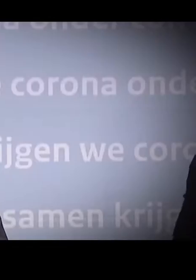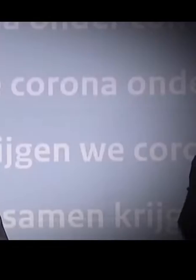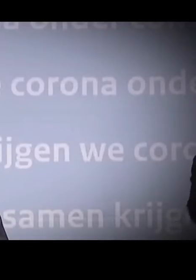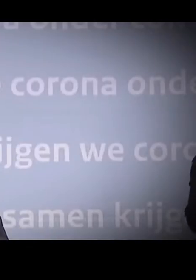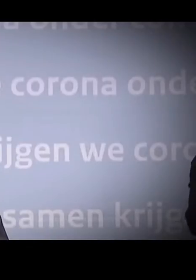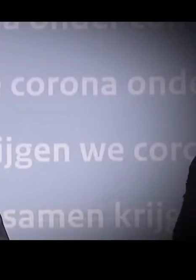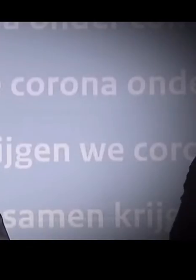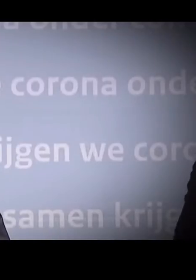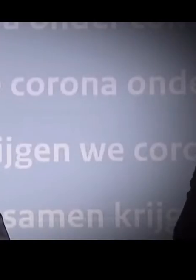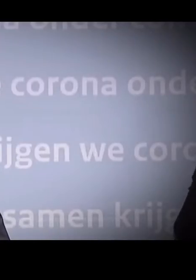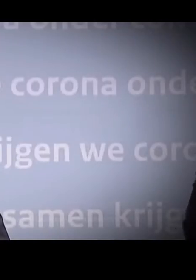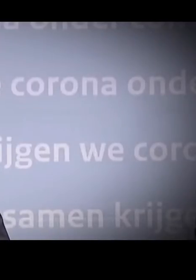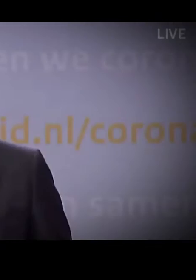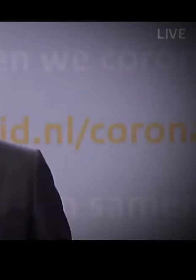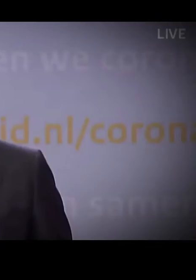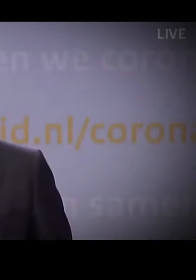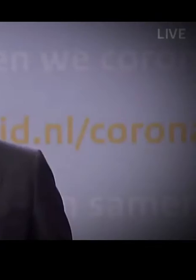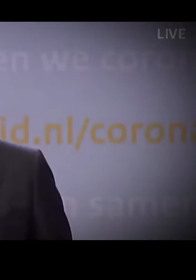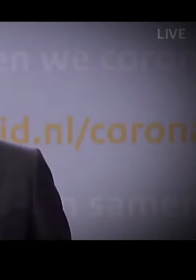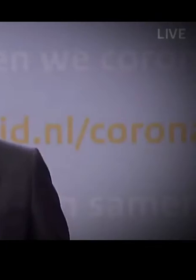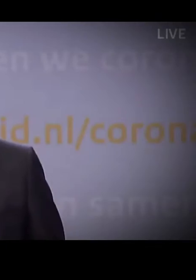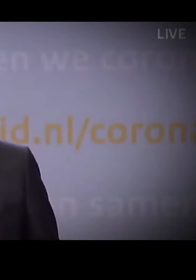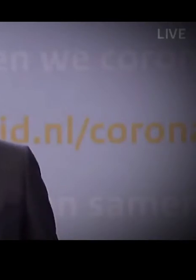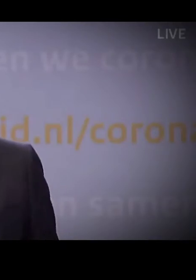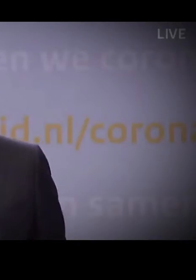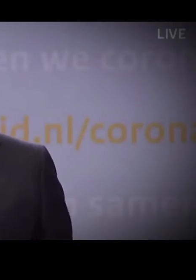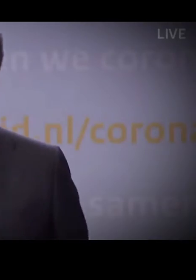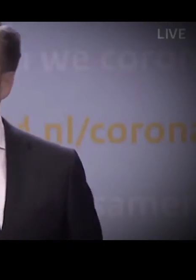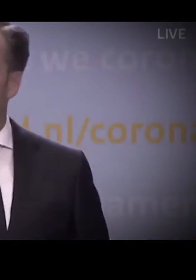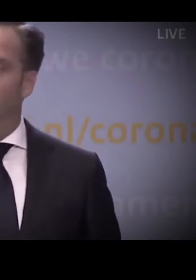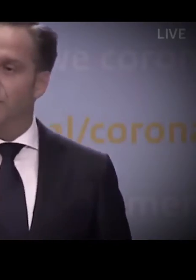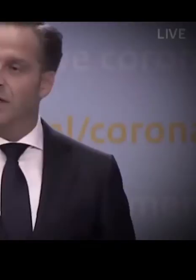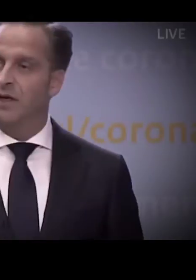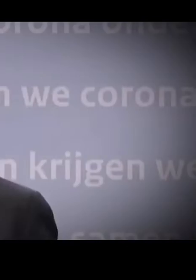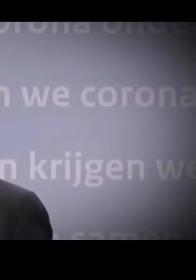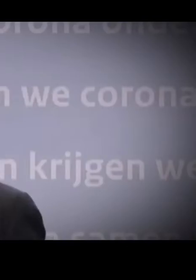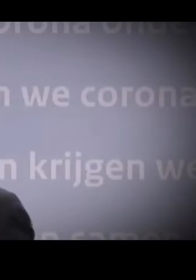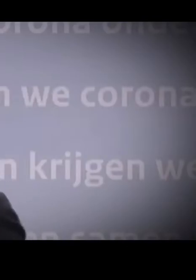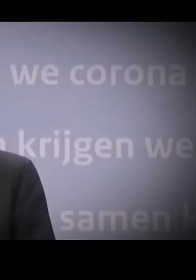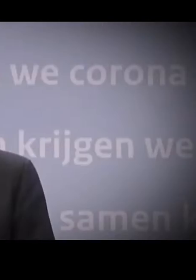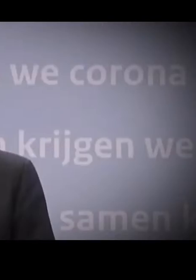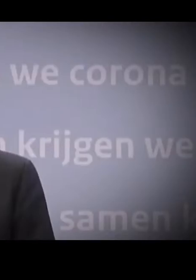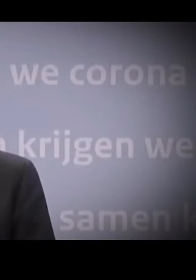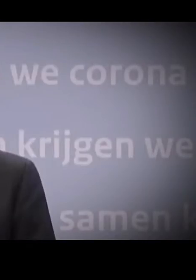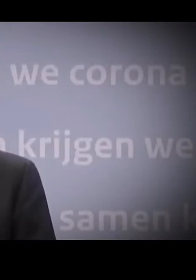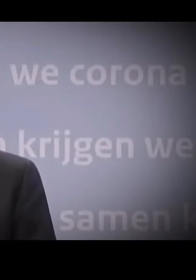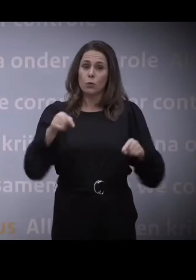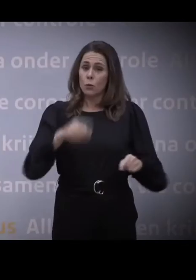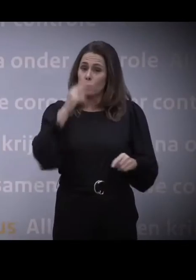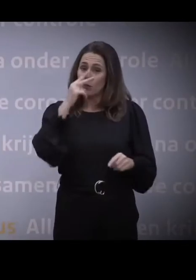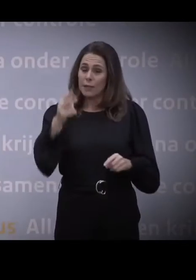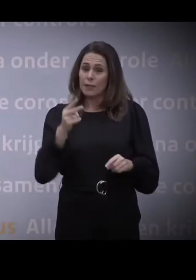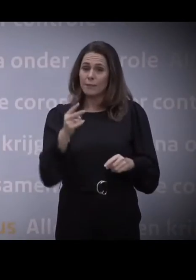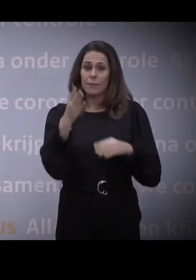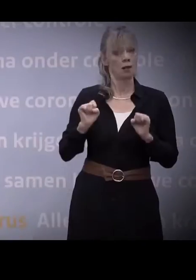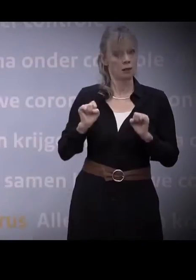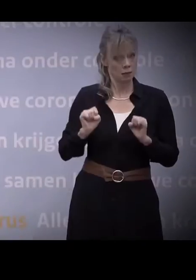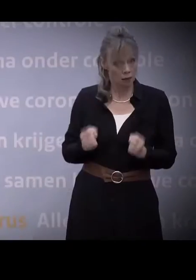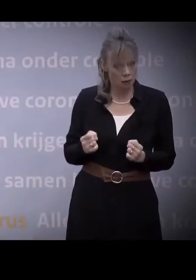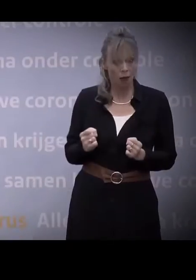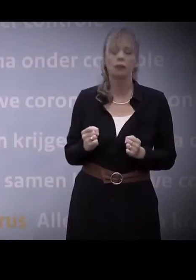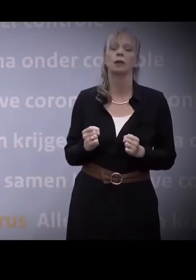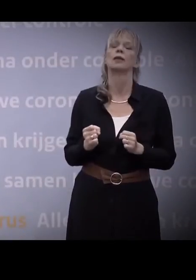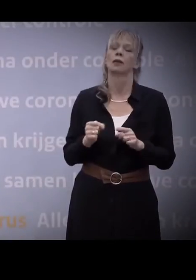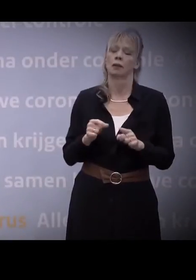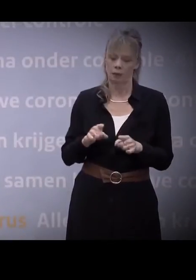april tot 1 september. Gedeeltelijke lockdown zullen we zeker een week of 4 half december. De komende 2 weken tot half januari.